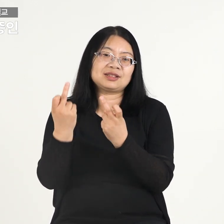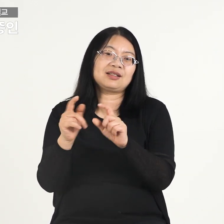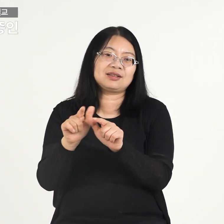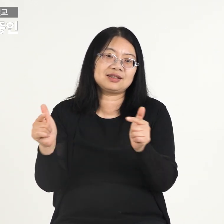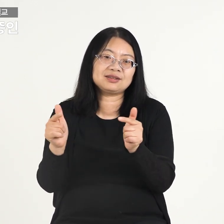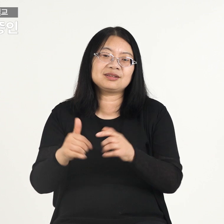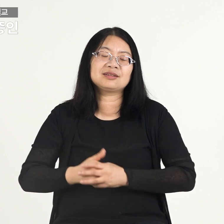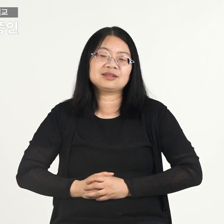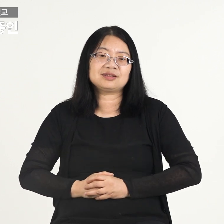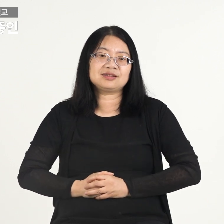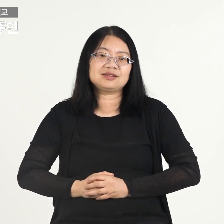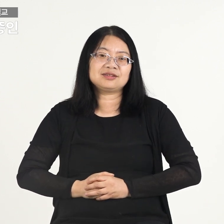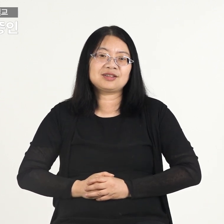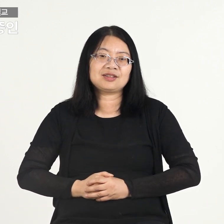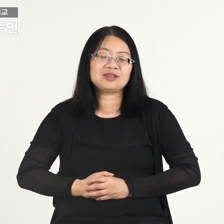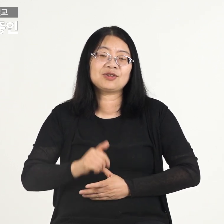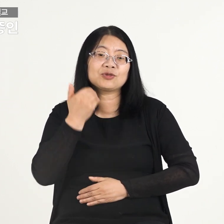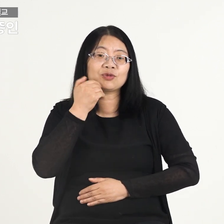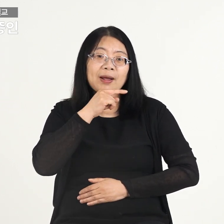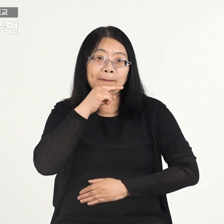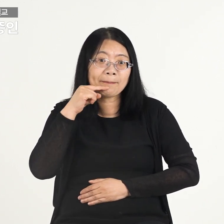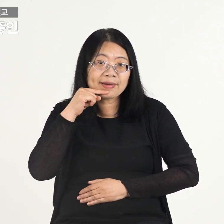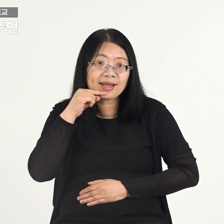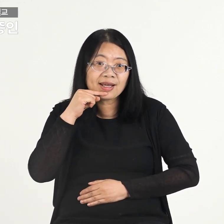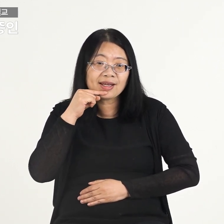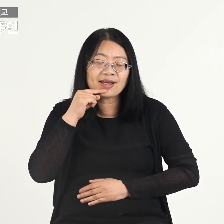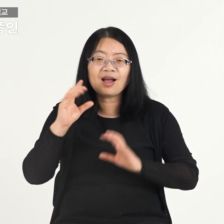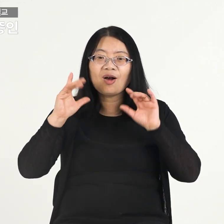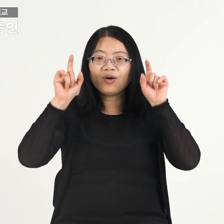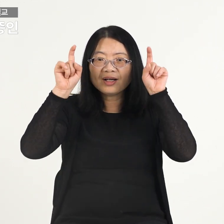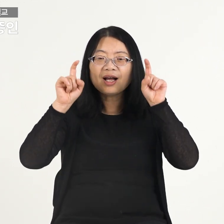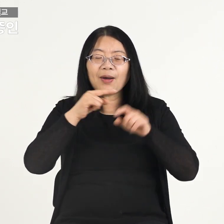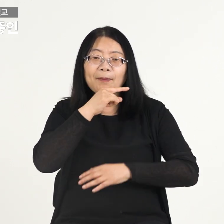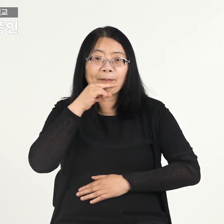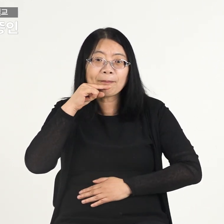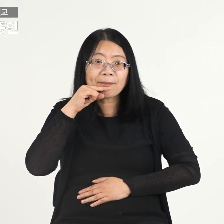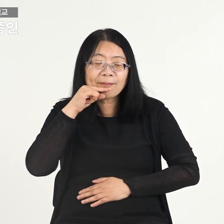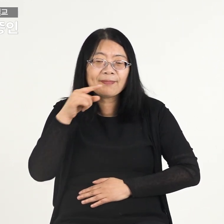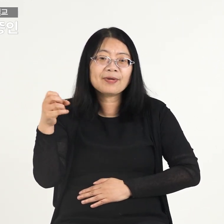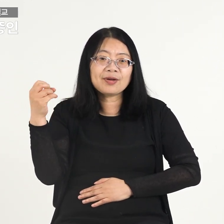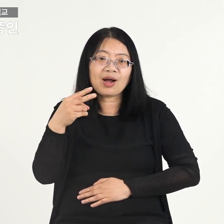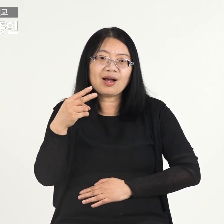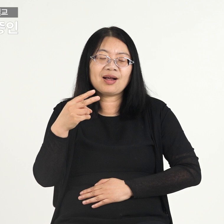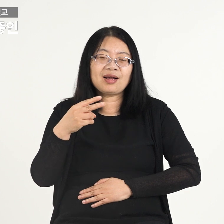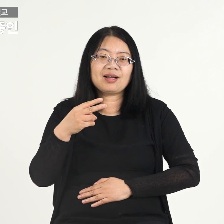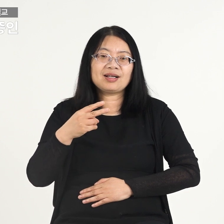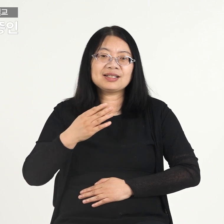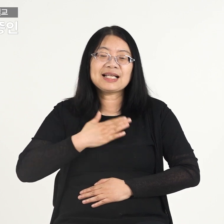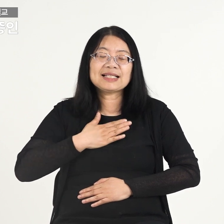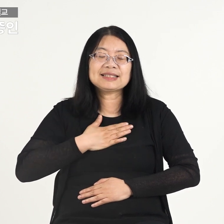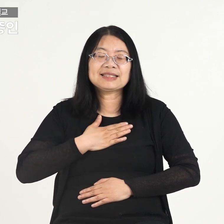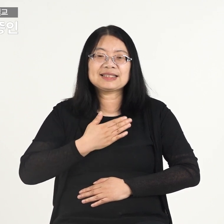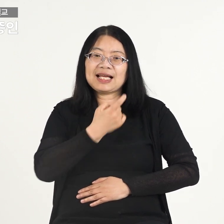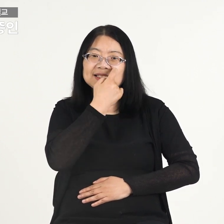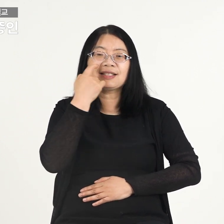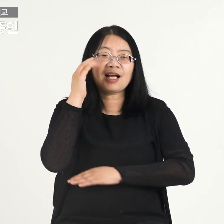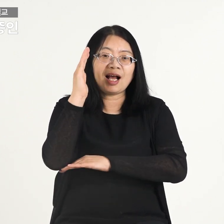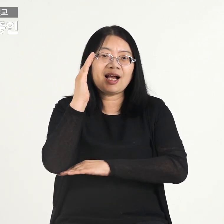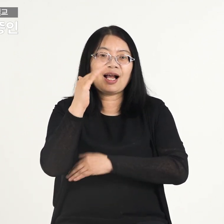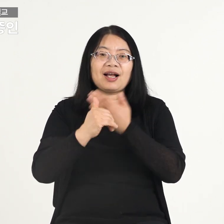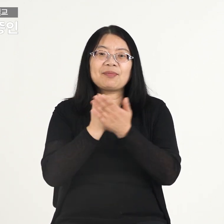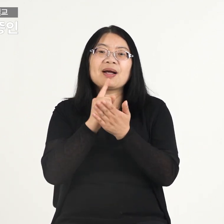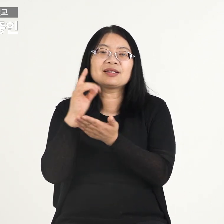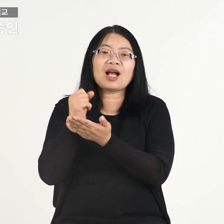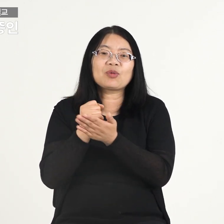형제들이 누구의 피와 어린 양의 피와 자기들이 증언하는 말씀으로